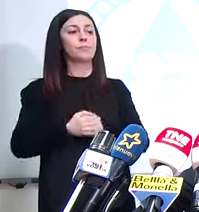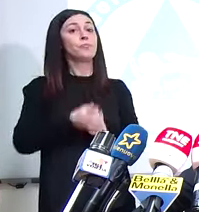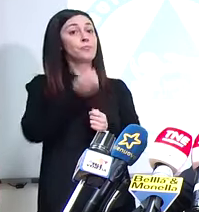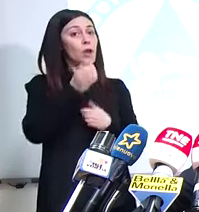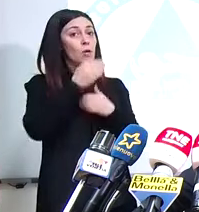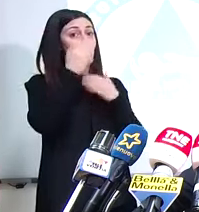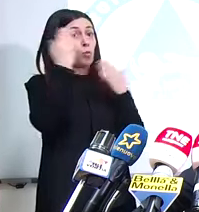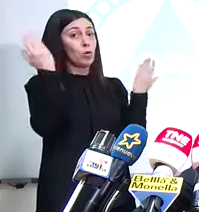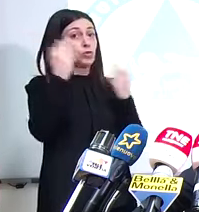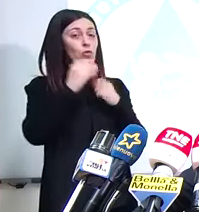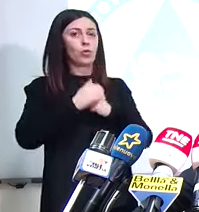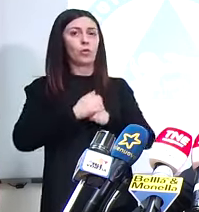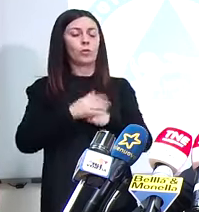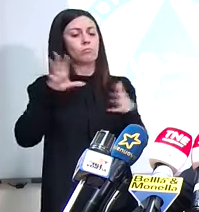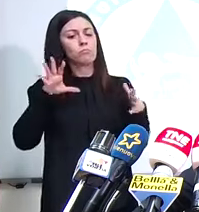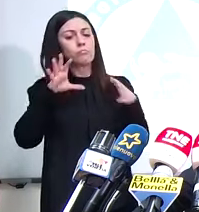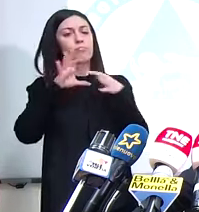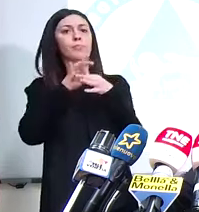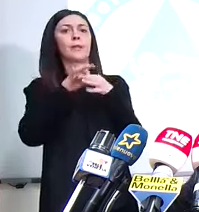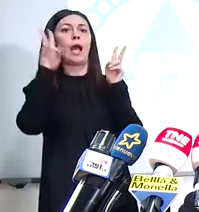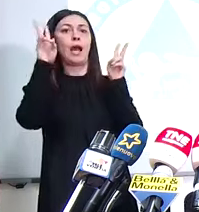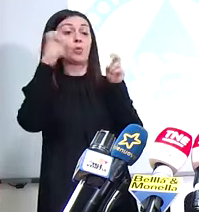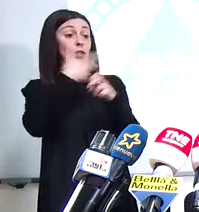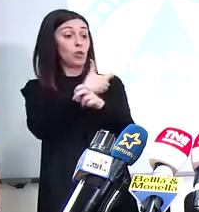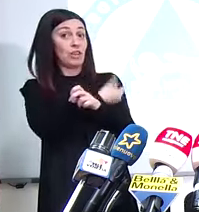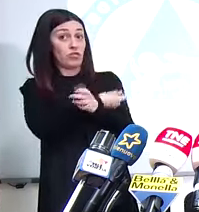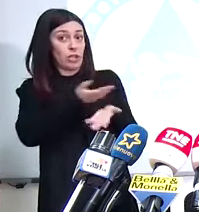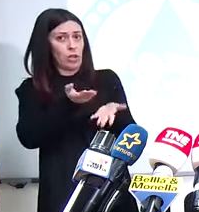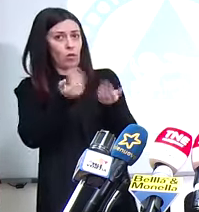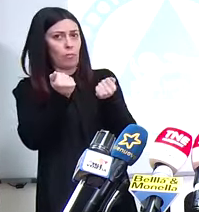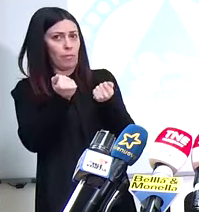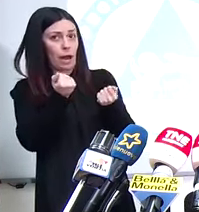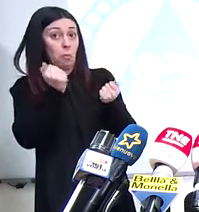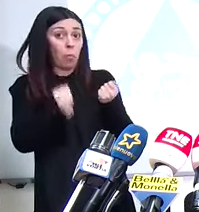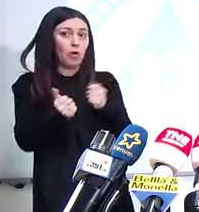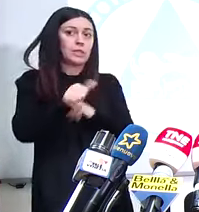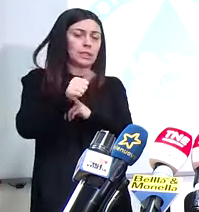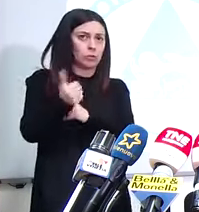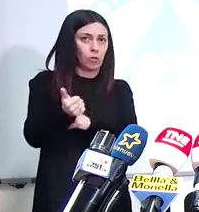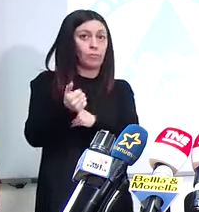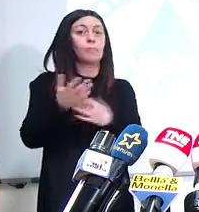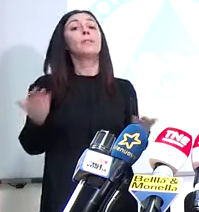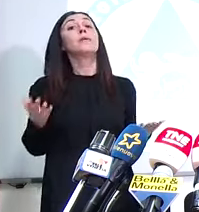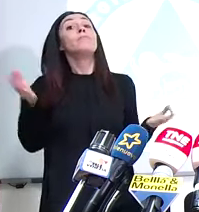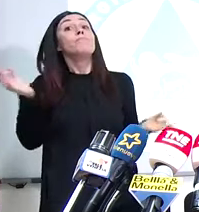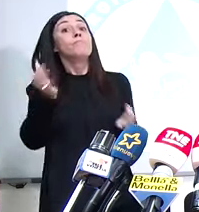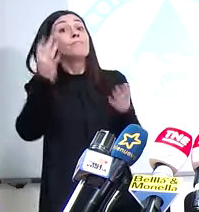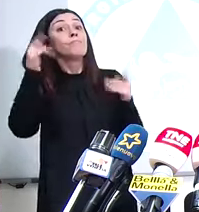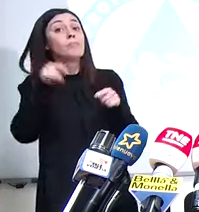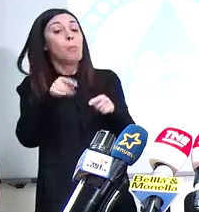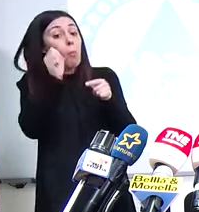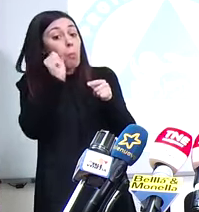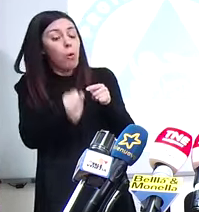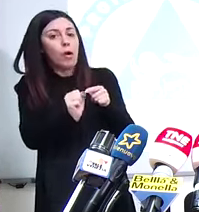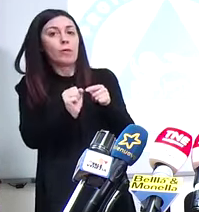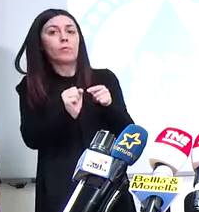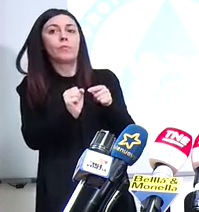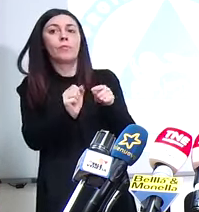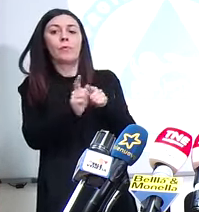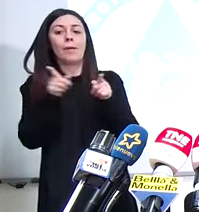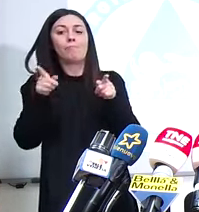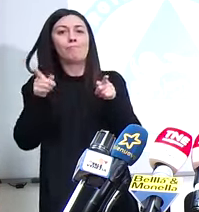possibilità di acquistare prodotti ni eventualmente se dovesse crearsi questo canale legale tutto il resto